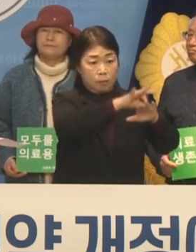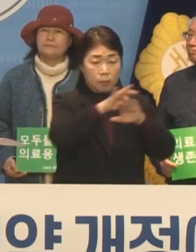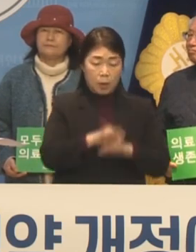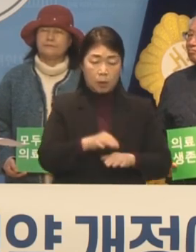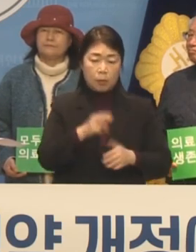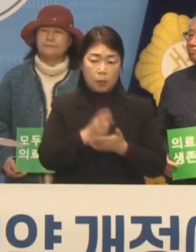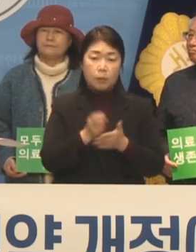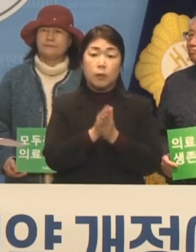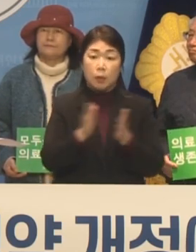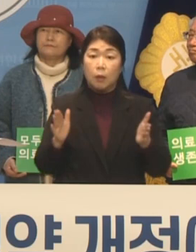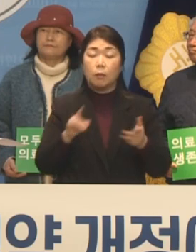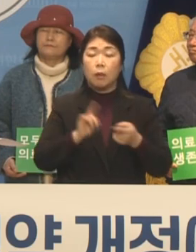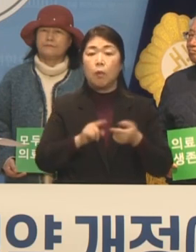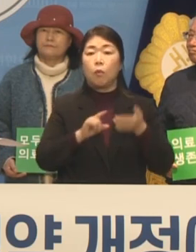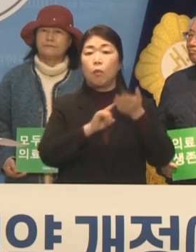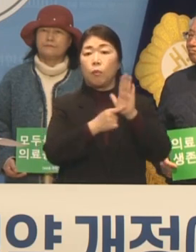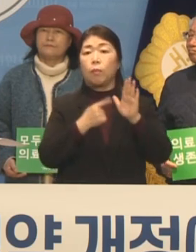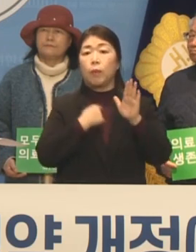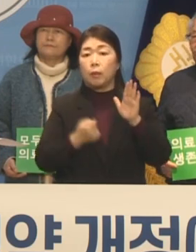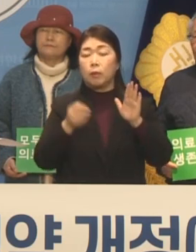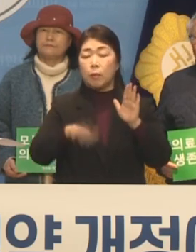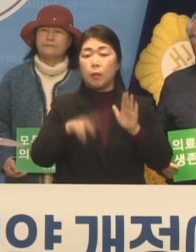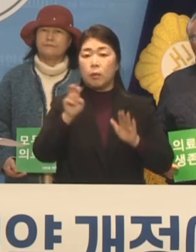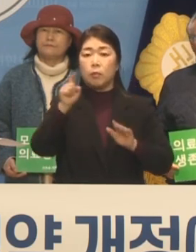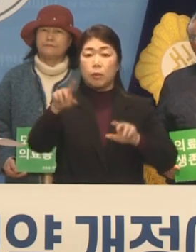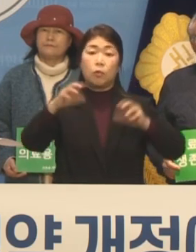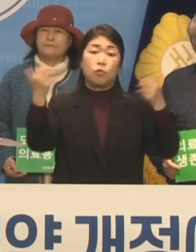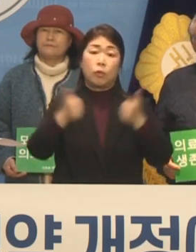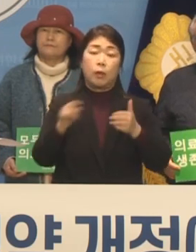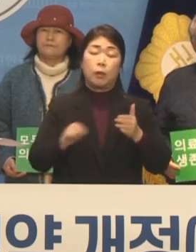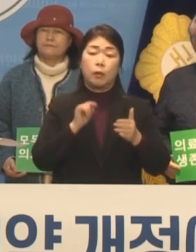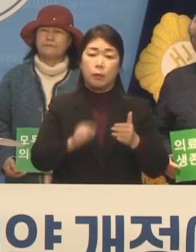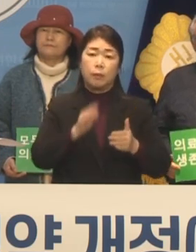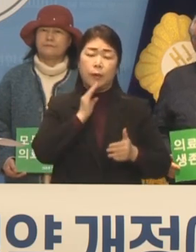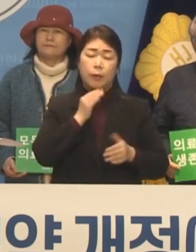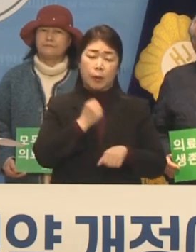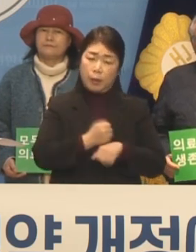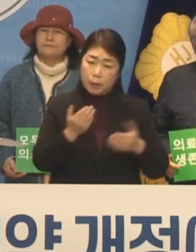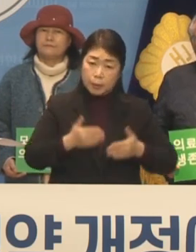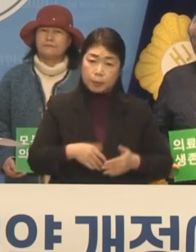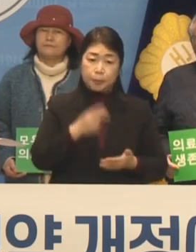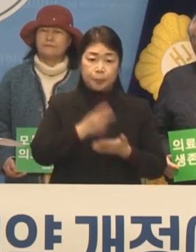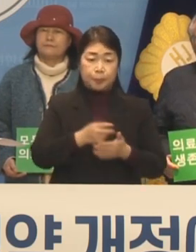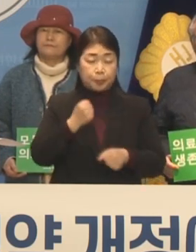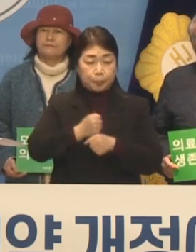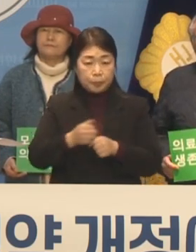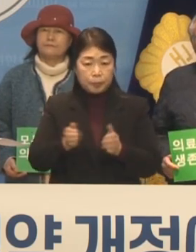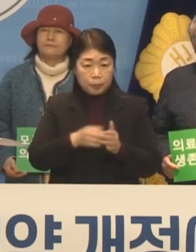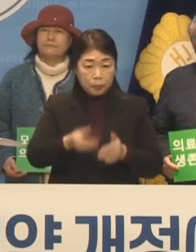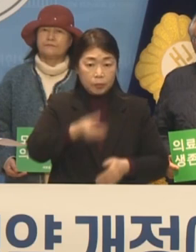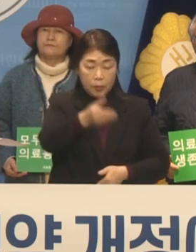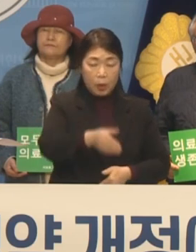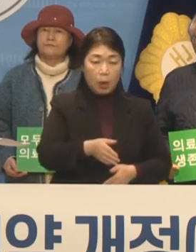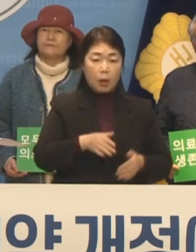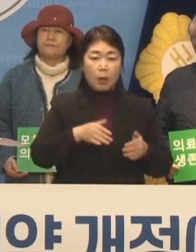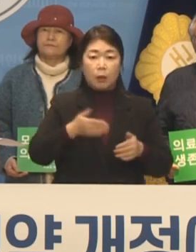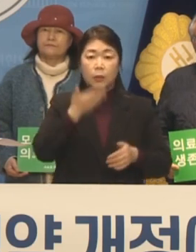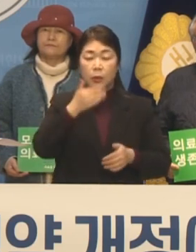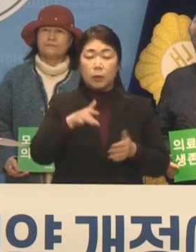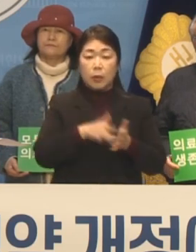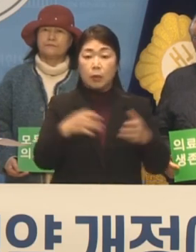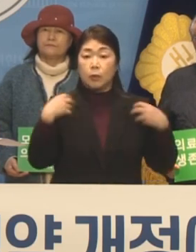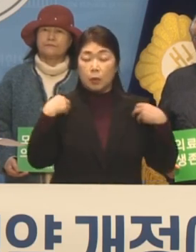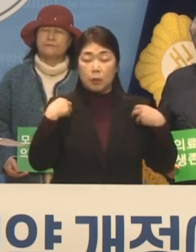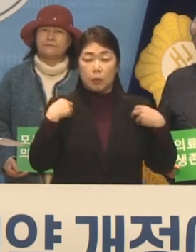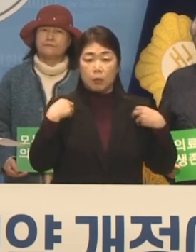지금 지난 21대 국회에서는 당연히 법안을 발의해야 할 식약처가 정부 입법조차